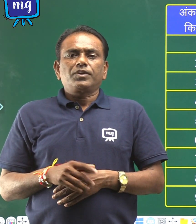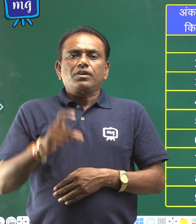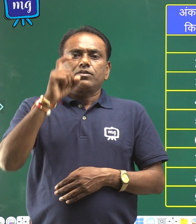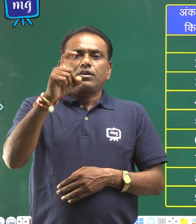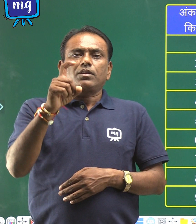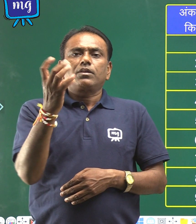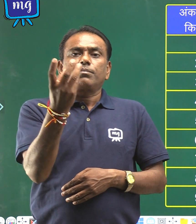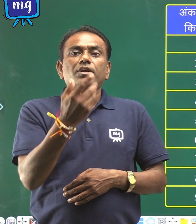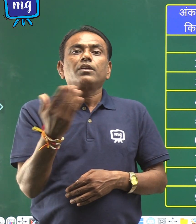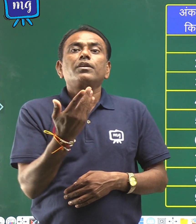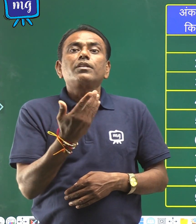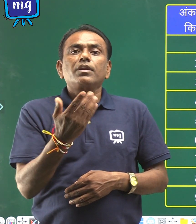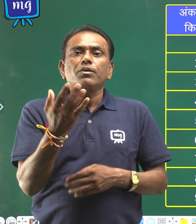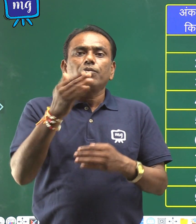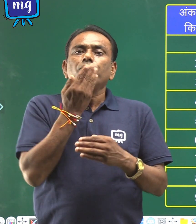7 नंबर कितने विद्यार्थियों के आया?